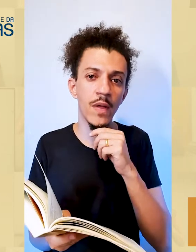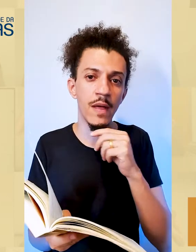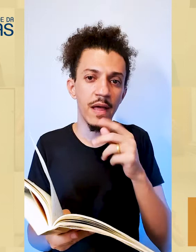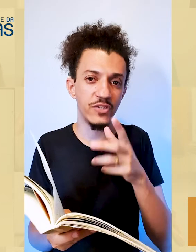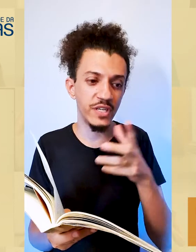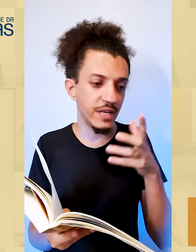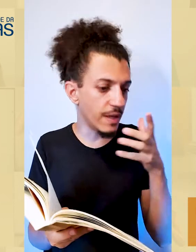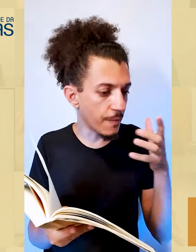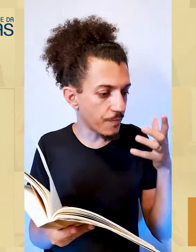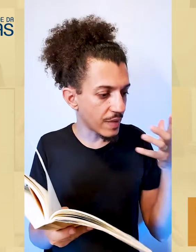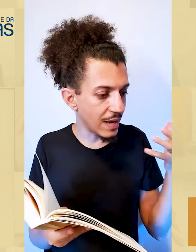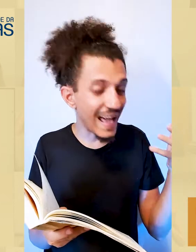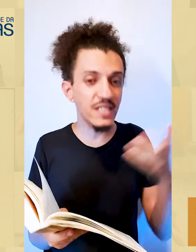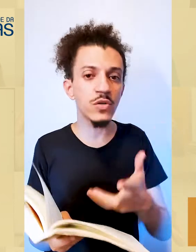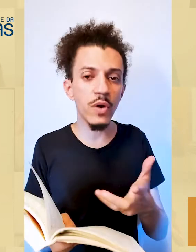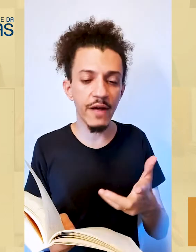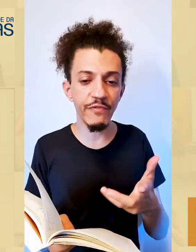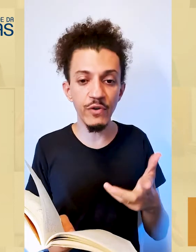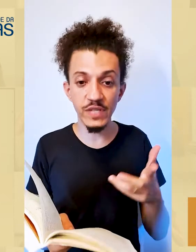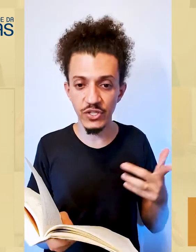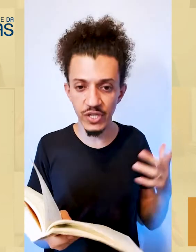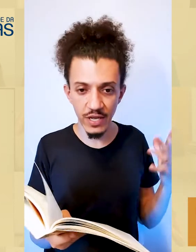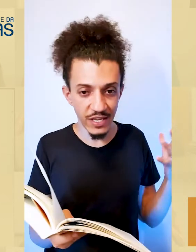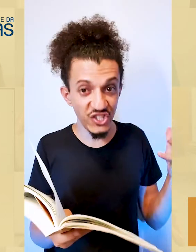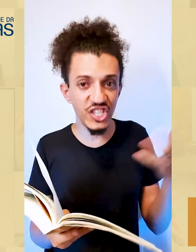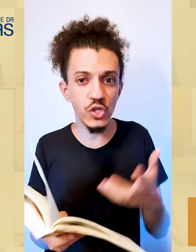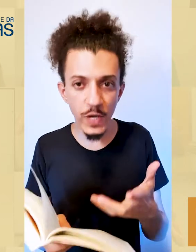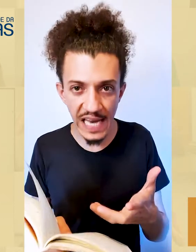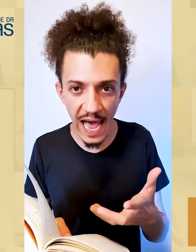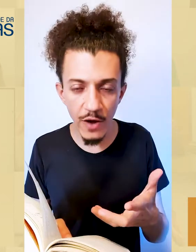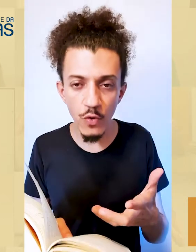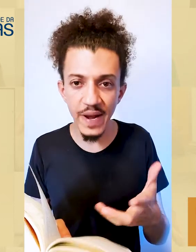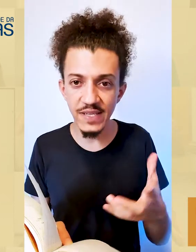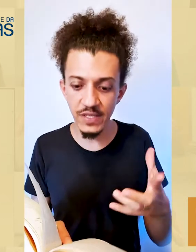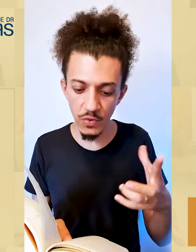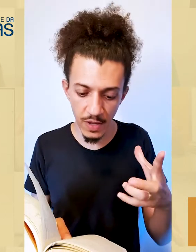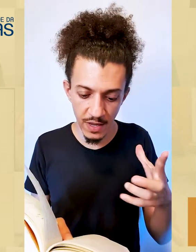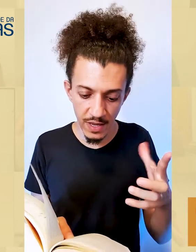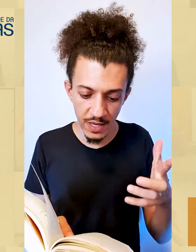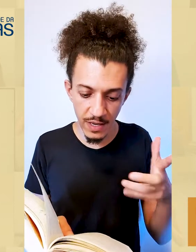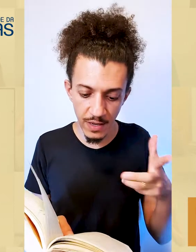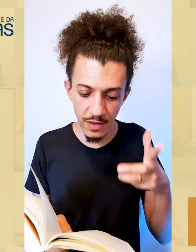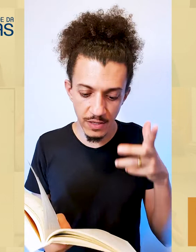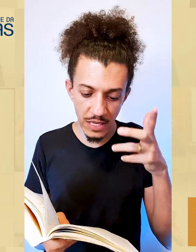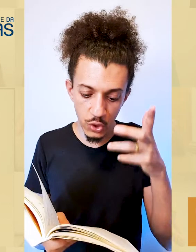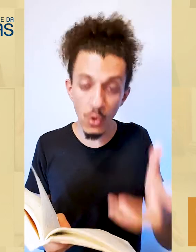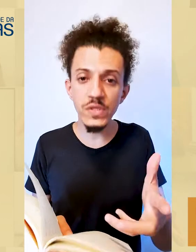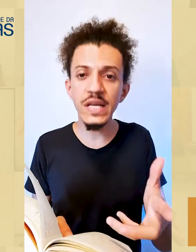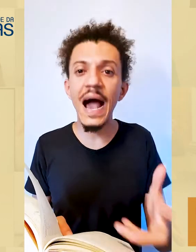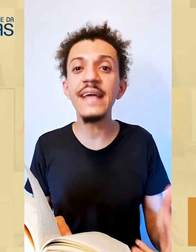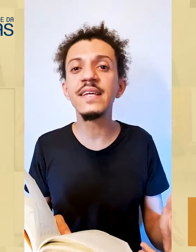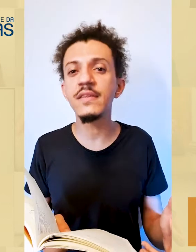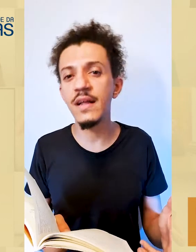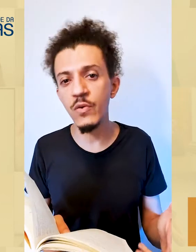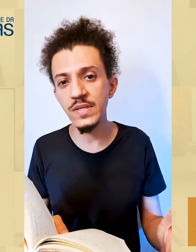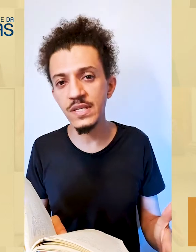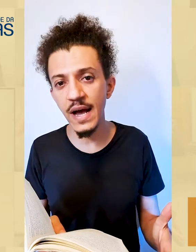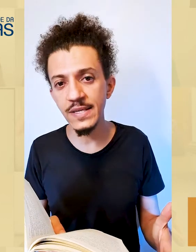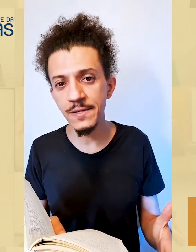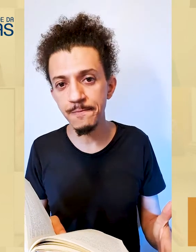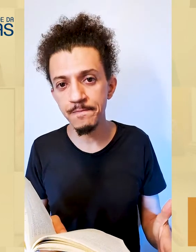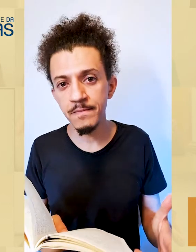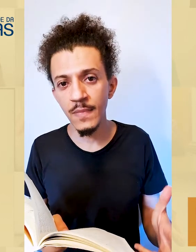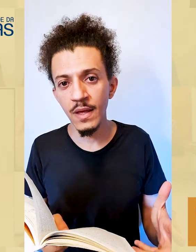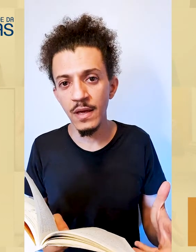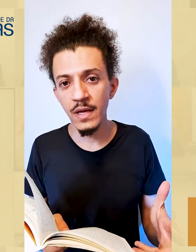publicação de lexicografia, ou seja, de dicionário no Brasil, que trouxe a escrita da língua de